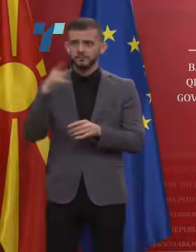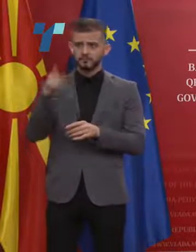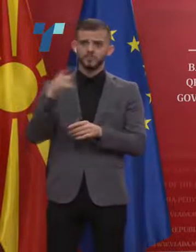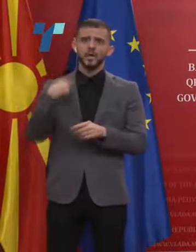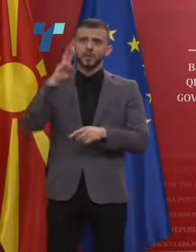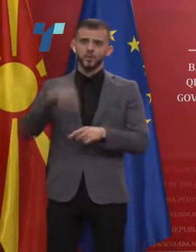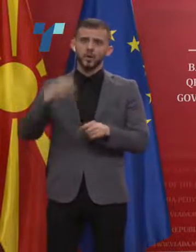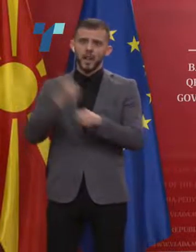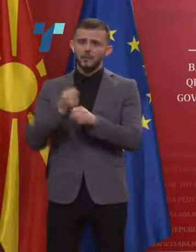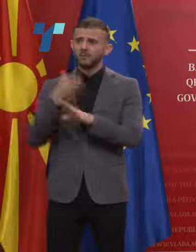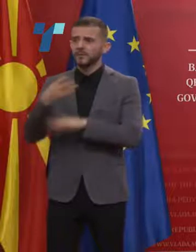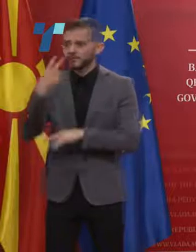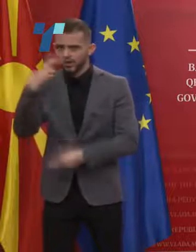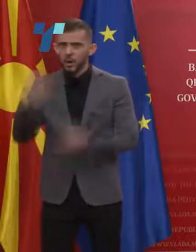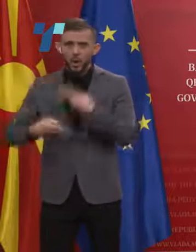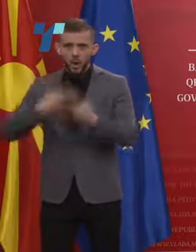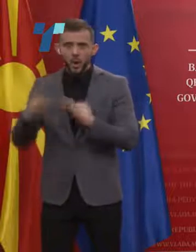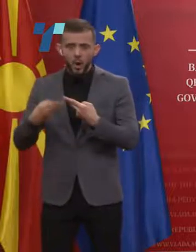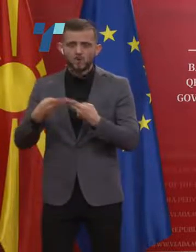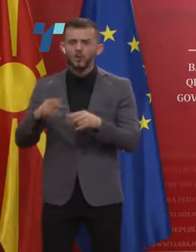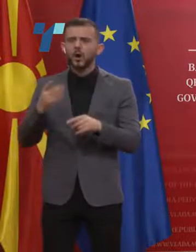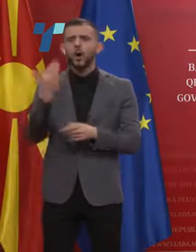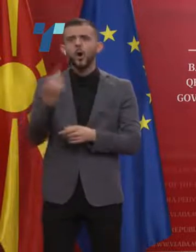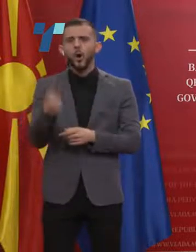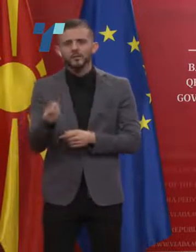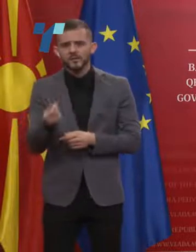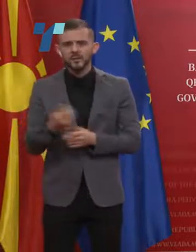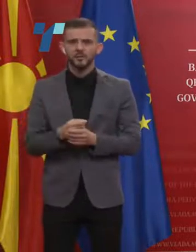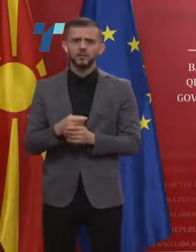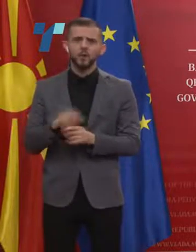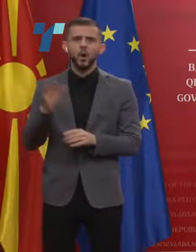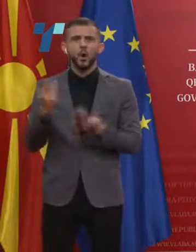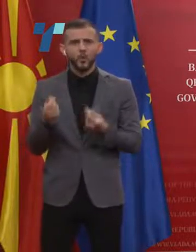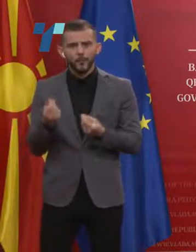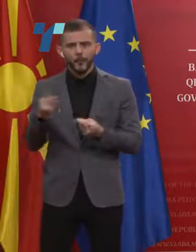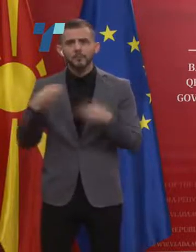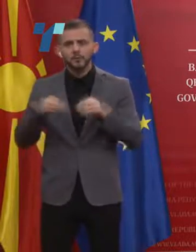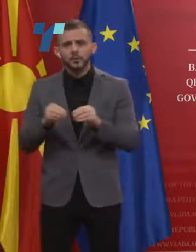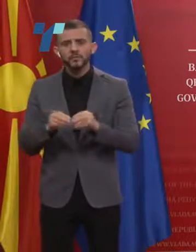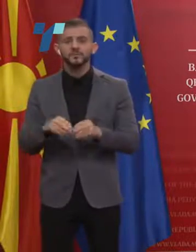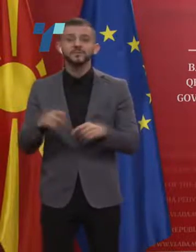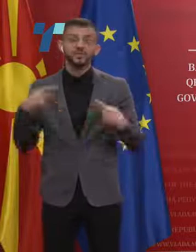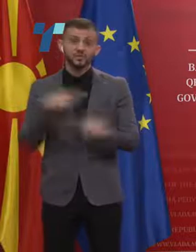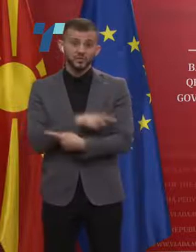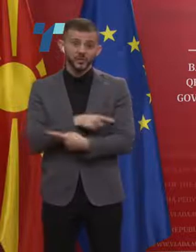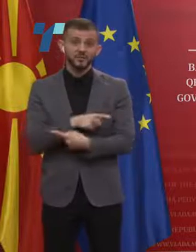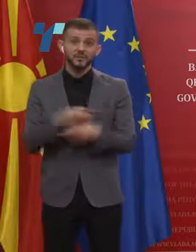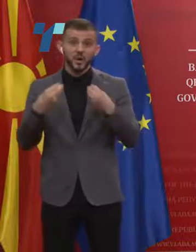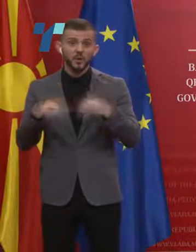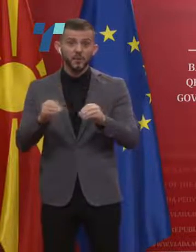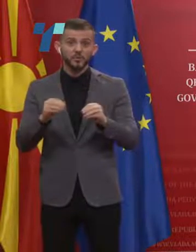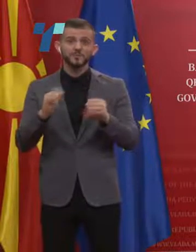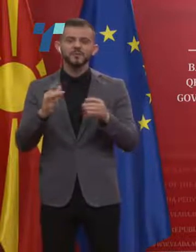контролираме и квалитетот на маските, и цената, и сите други работи кои што се од областта на трговијата. За жал, за продажбата